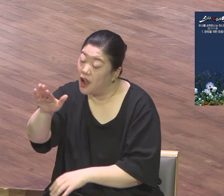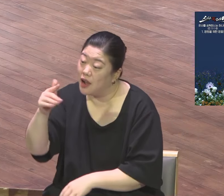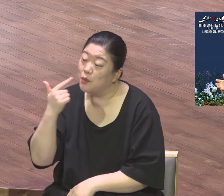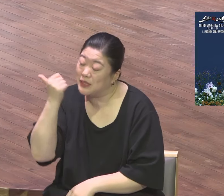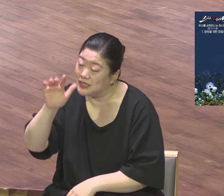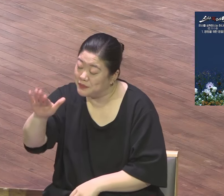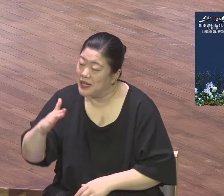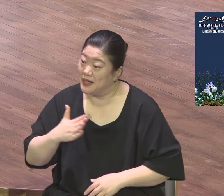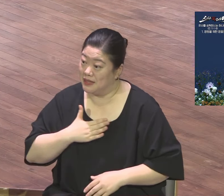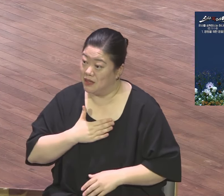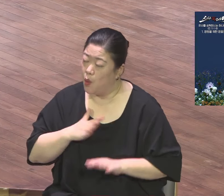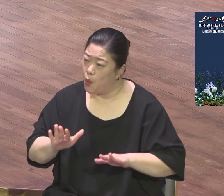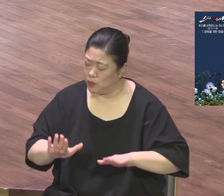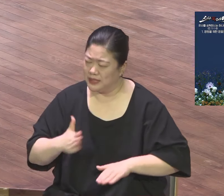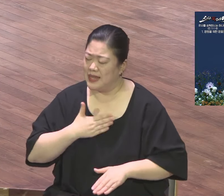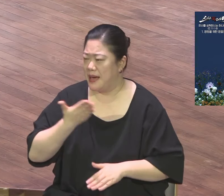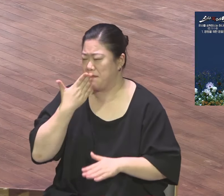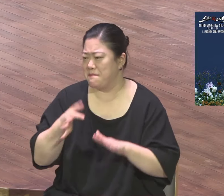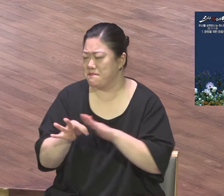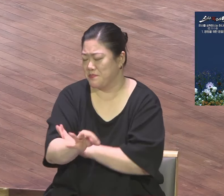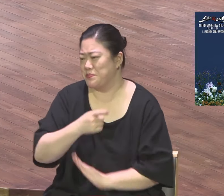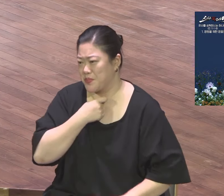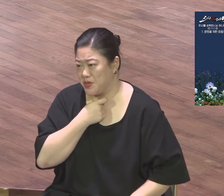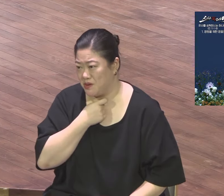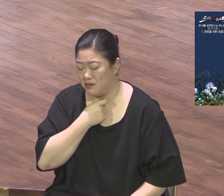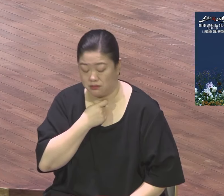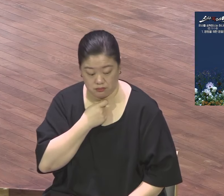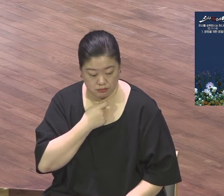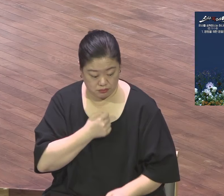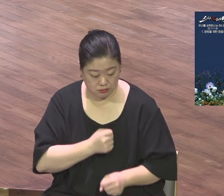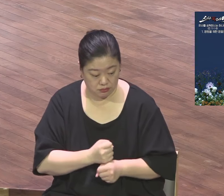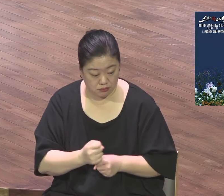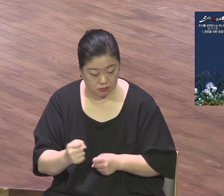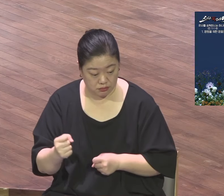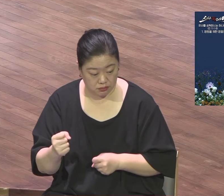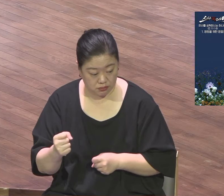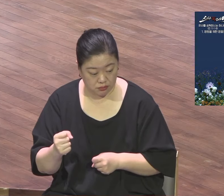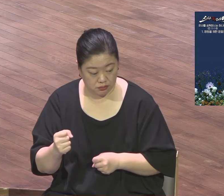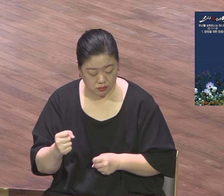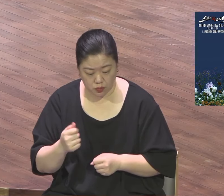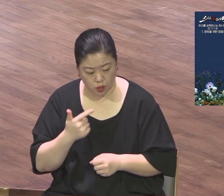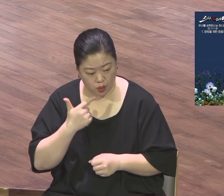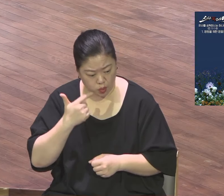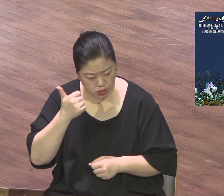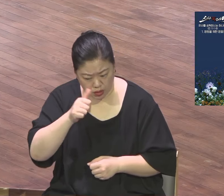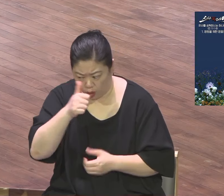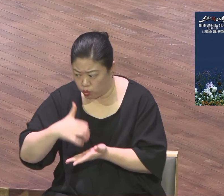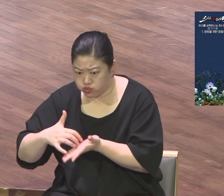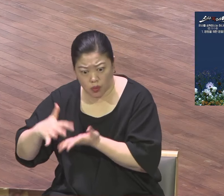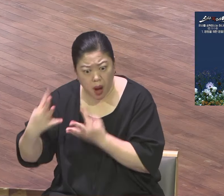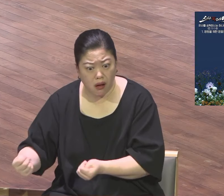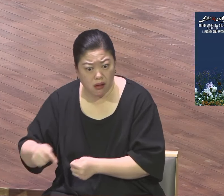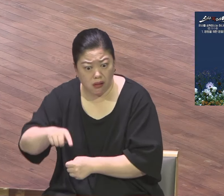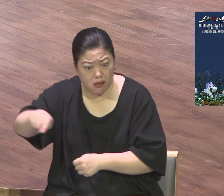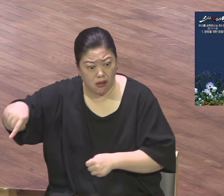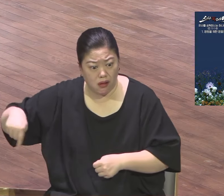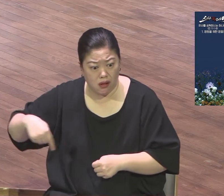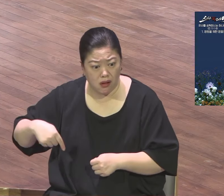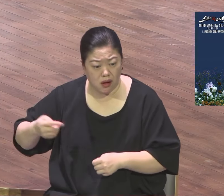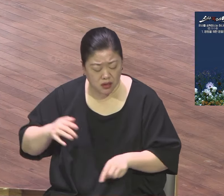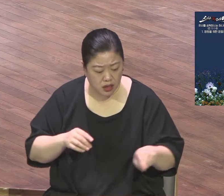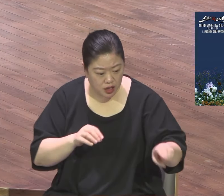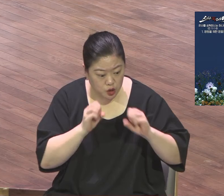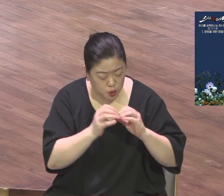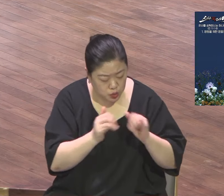식당 빌려가 그거 다 모시고 대접 다. 그 목사 장로님들이 막 먹게 하나요. 막 웃어가면서 그 모습